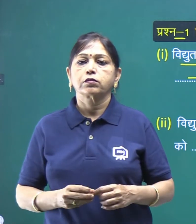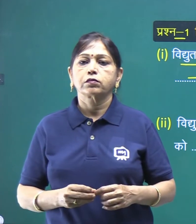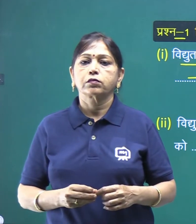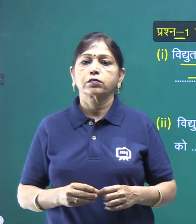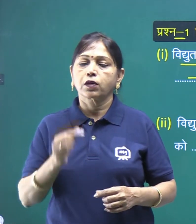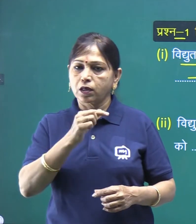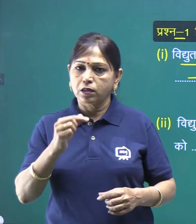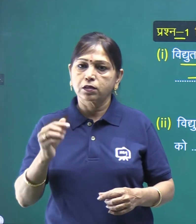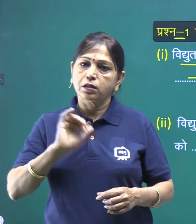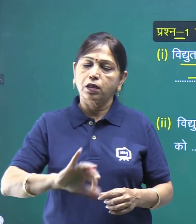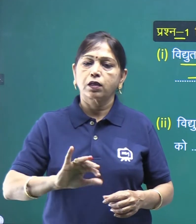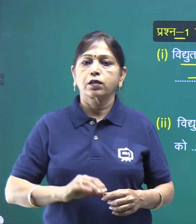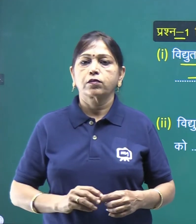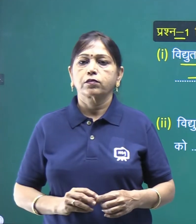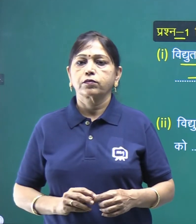रिक्त स्थान है